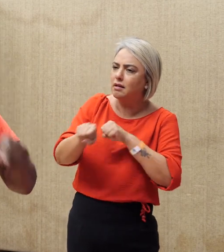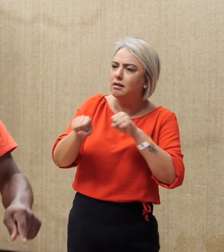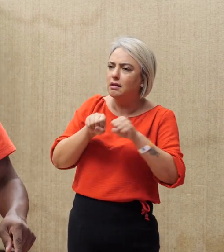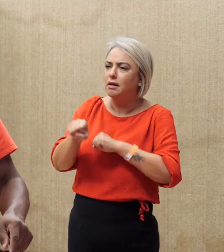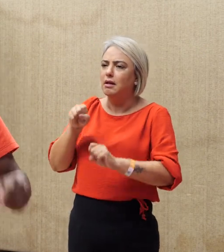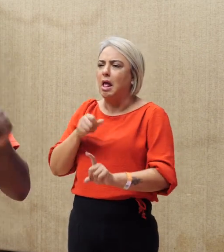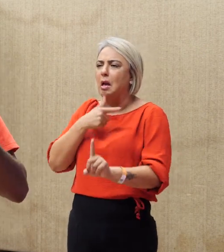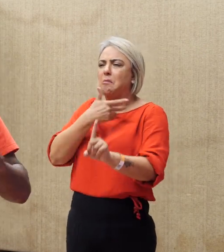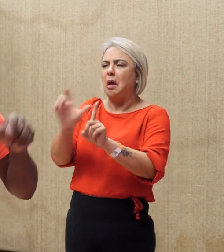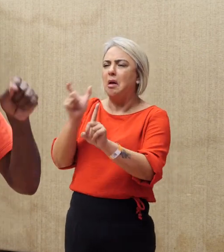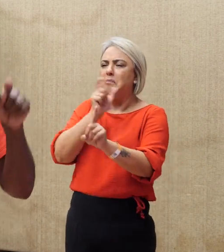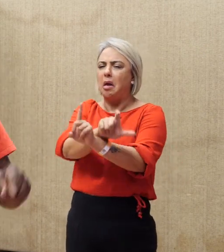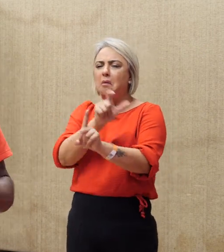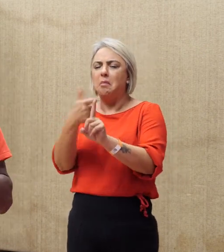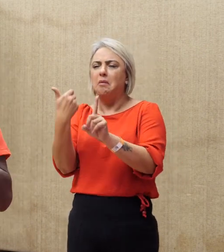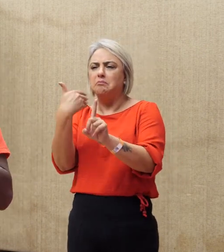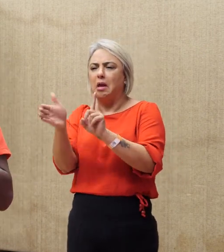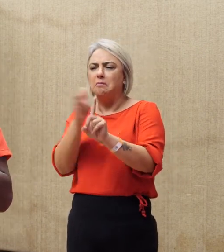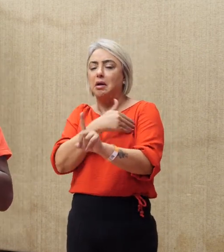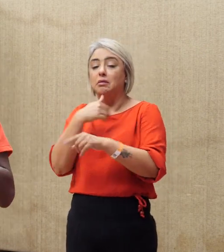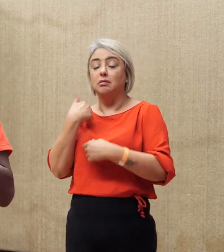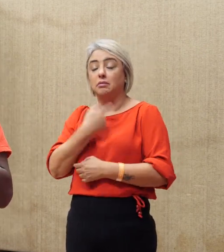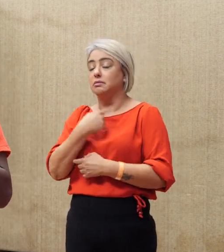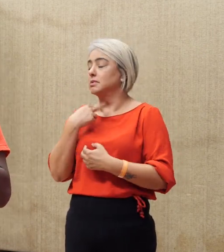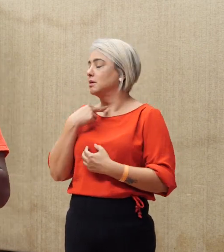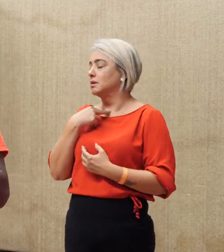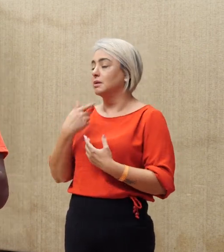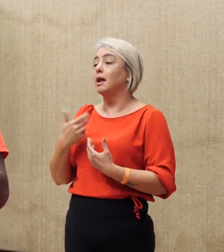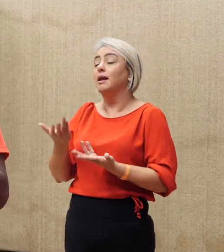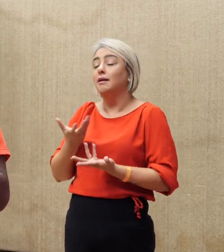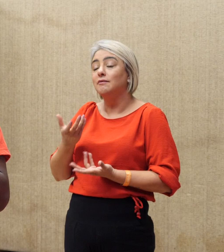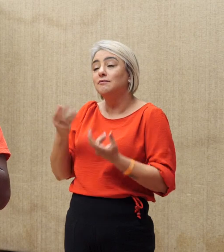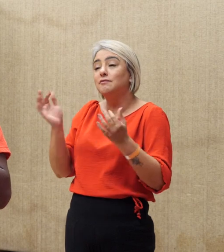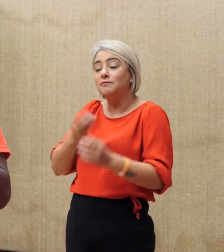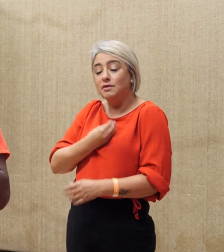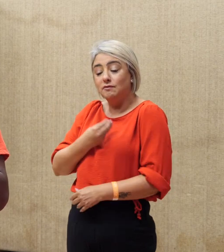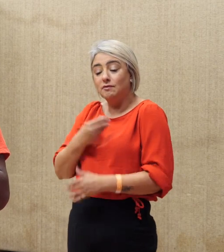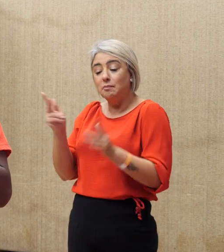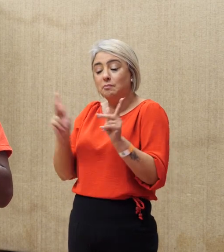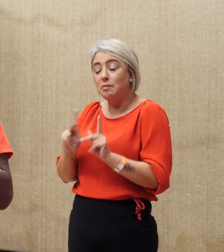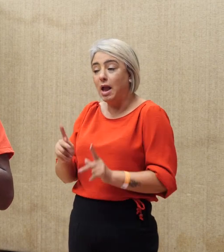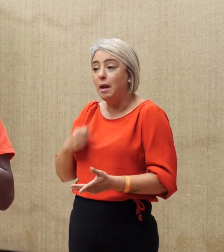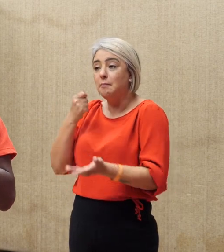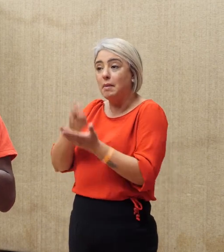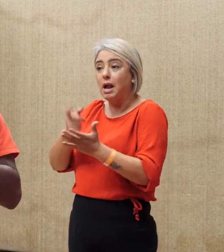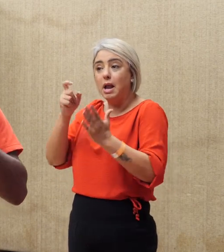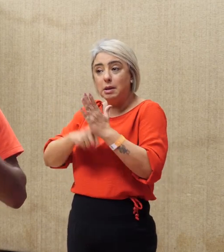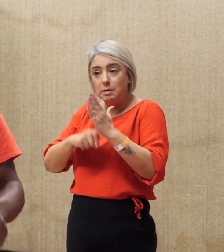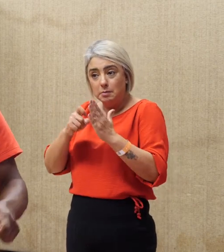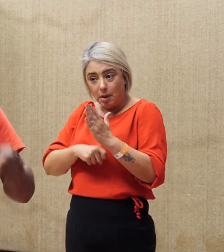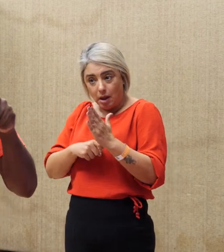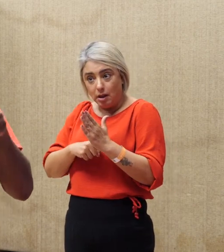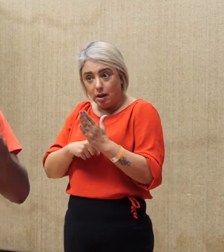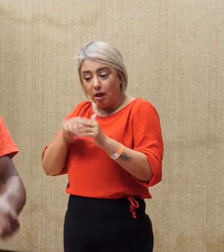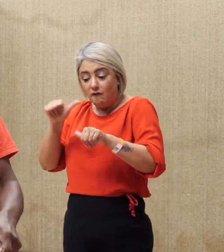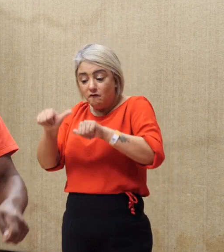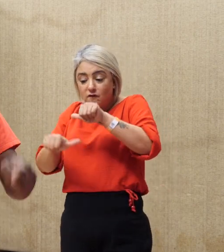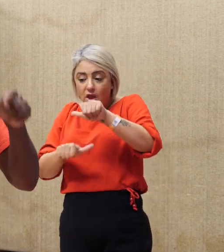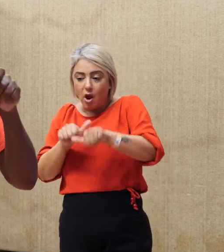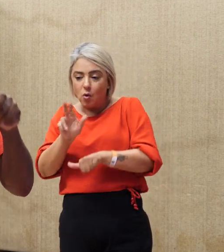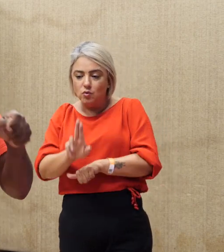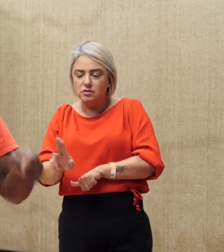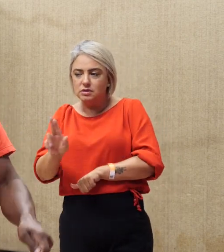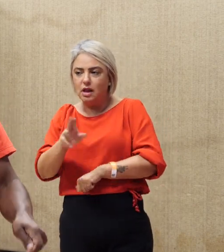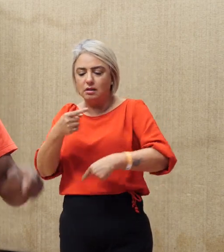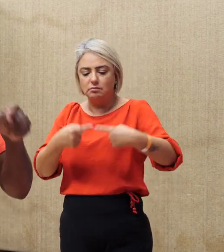nos agredindo. E nós não vamos permitir, nós queremos viver em paz, nós queremos pagar nossos impostos e que nossos impostos sejam aplicados